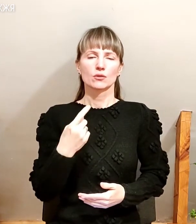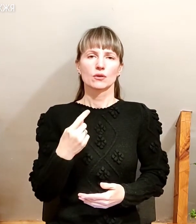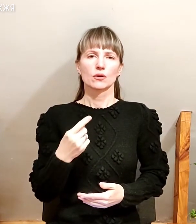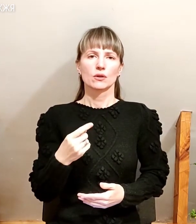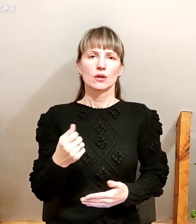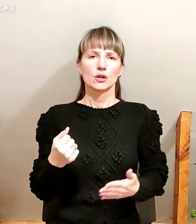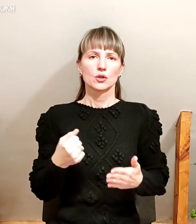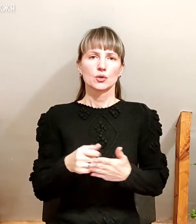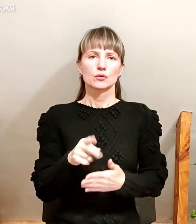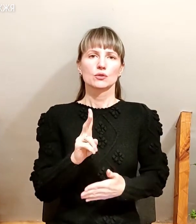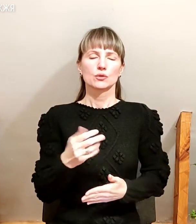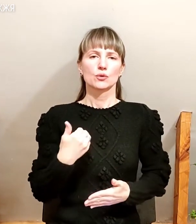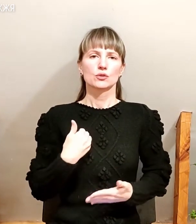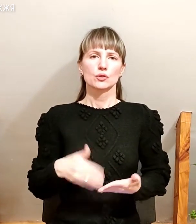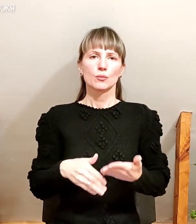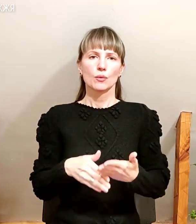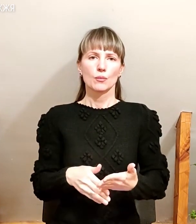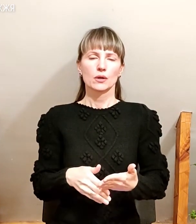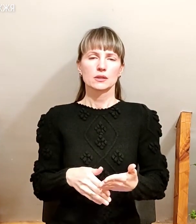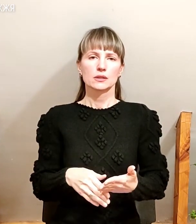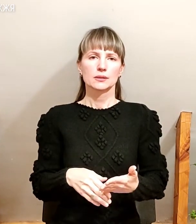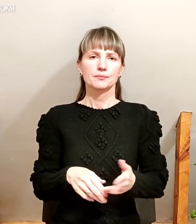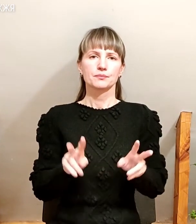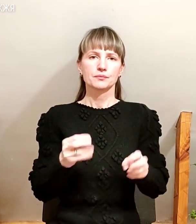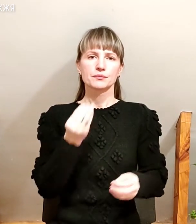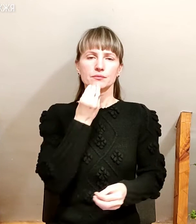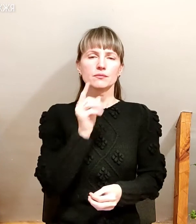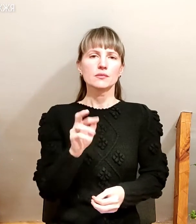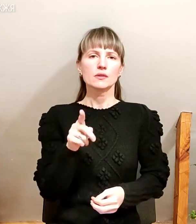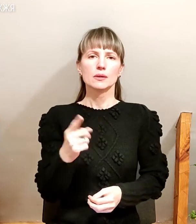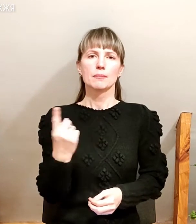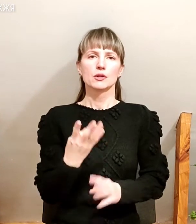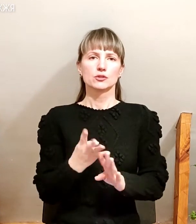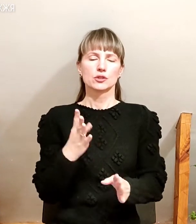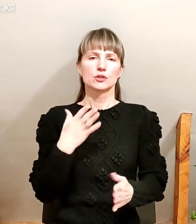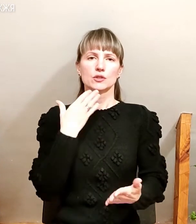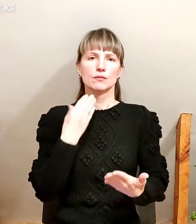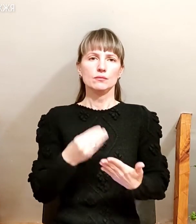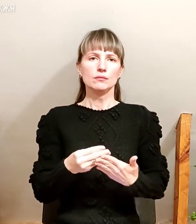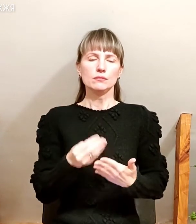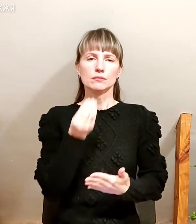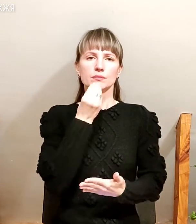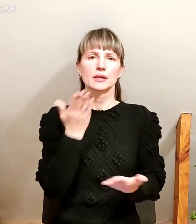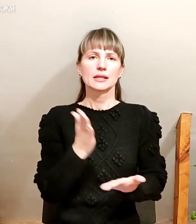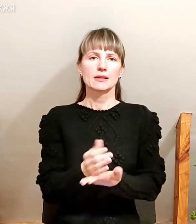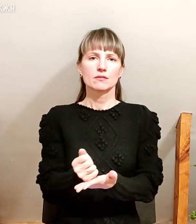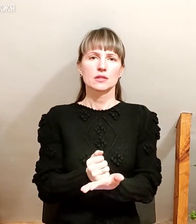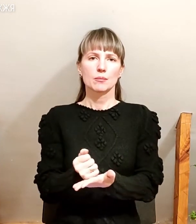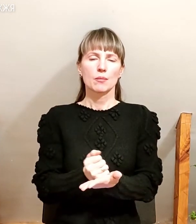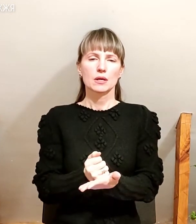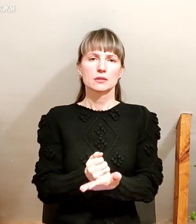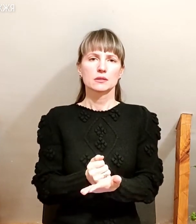до тих, хто хоче допомогти якраз там продуктами харчування, то щоб вони, в першу чергу, свої харчі, які є в запасах, дуже раціонально використовували,